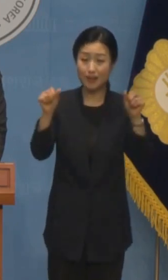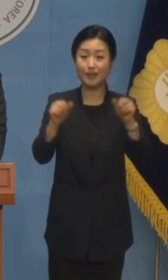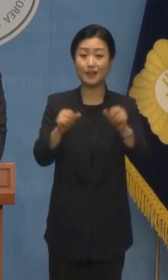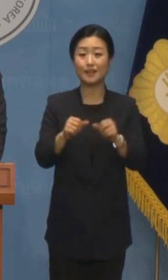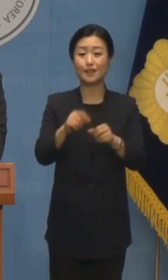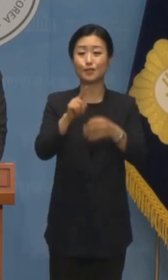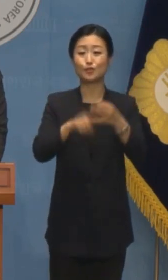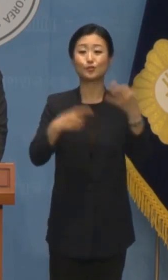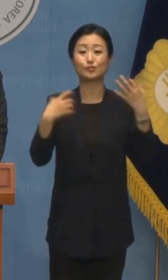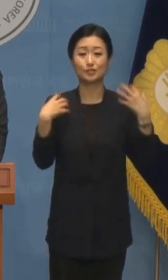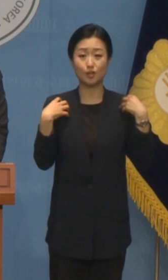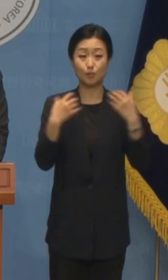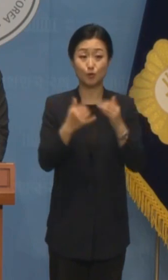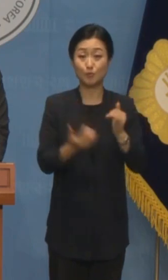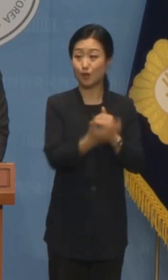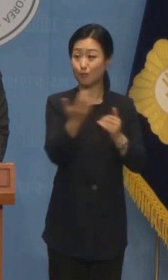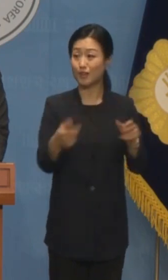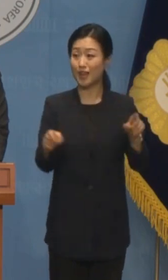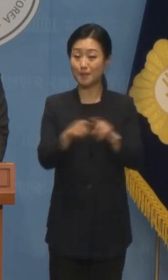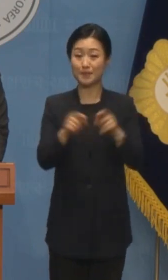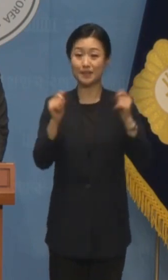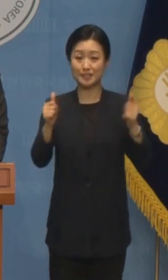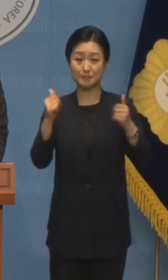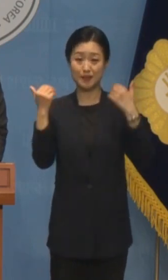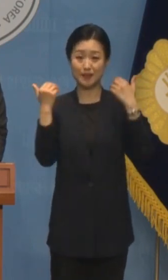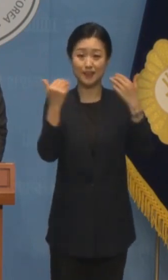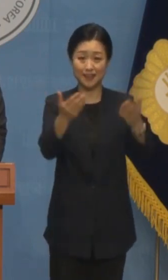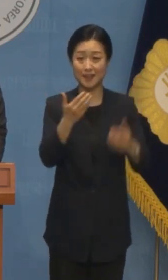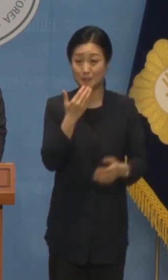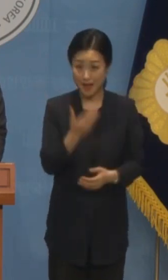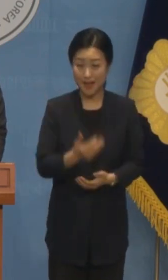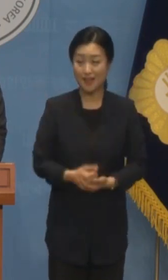윤석열 정권을 국민과 함께 심판하겠습니다